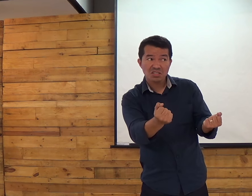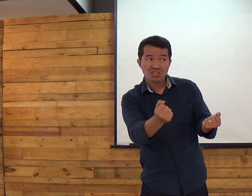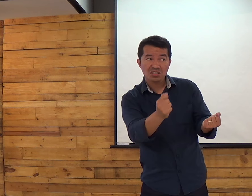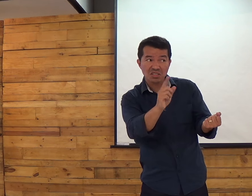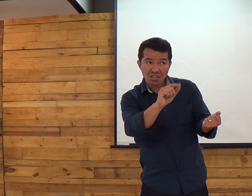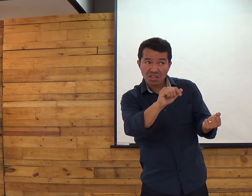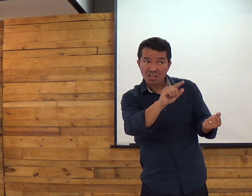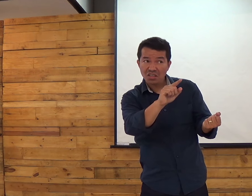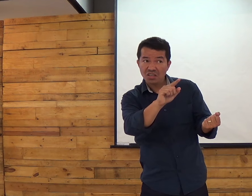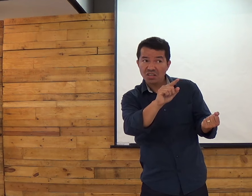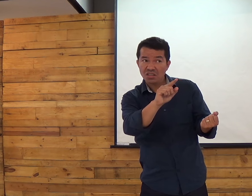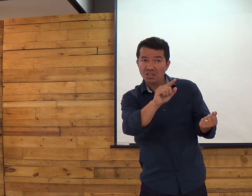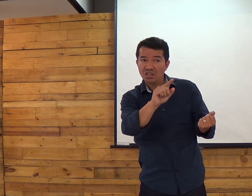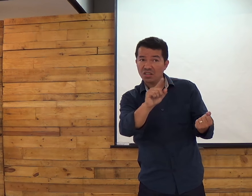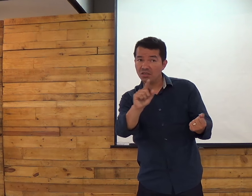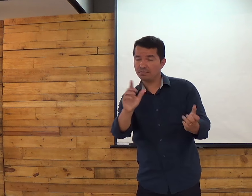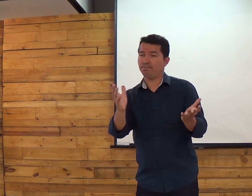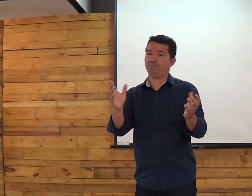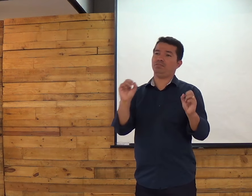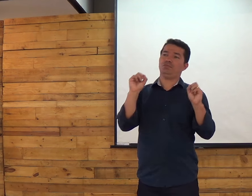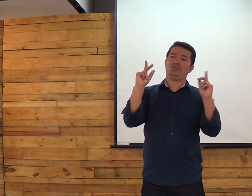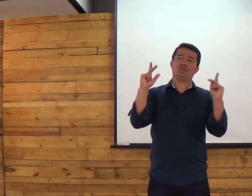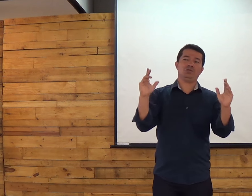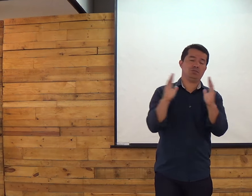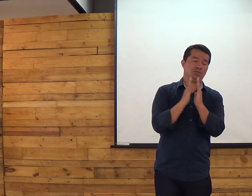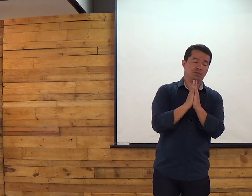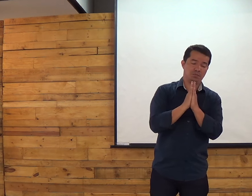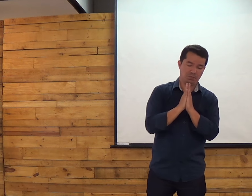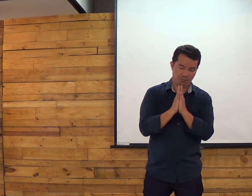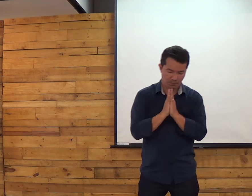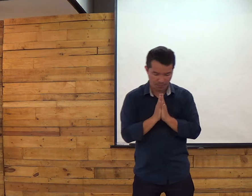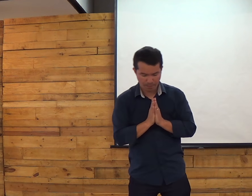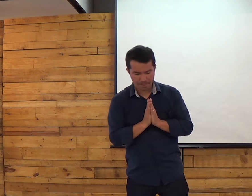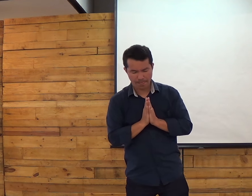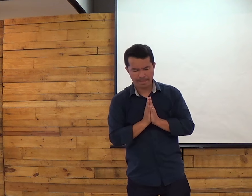Ok? Você deseja isso? É isso que você quer? Então vamos orar.